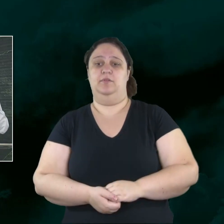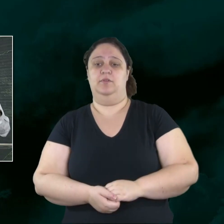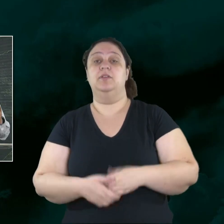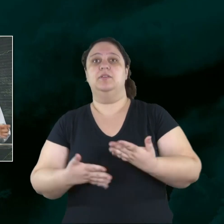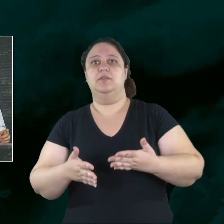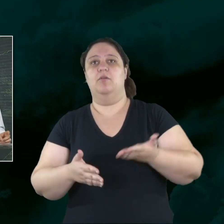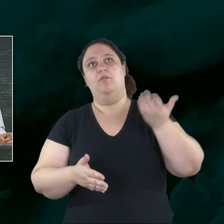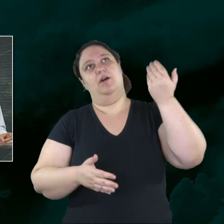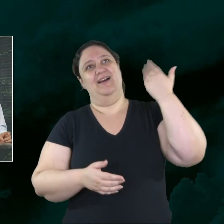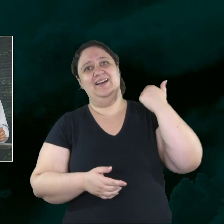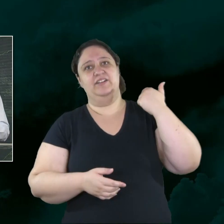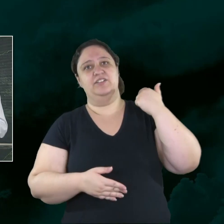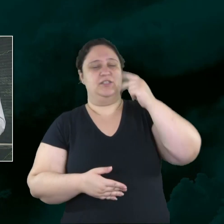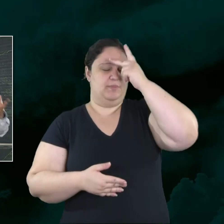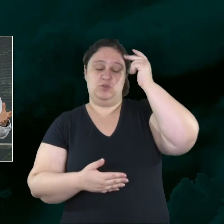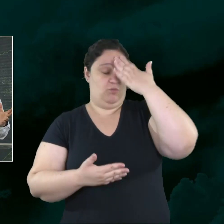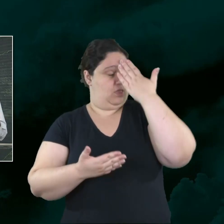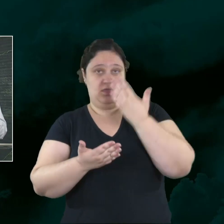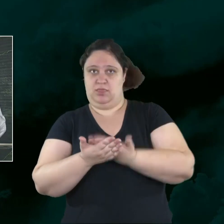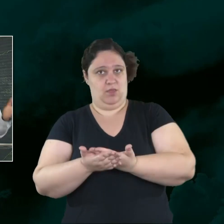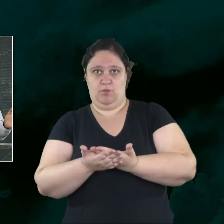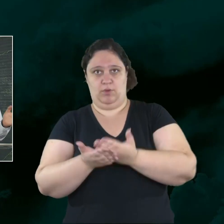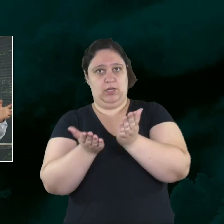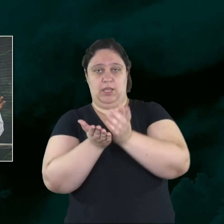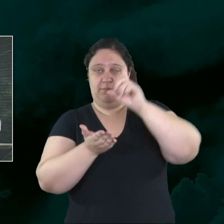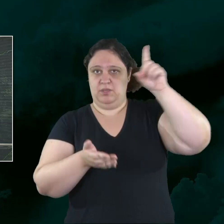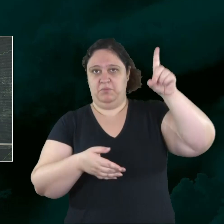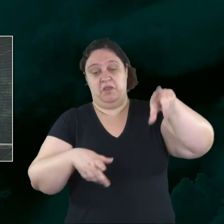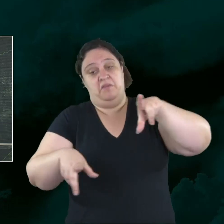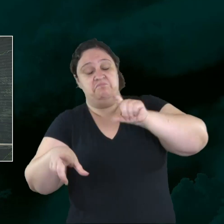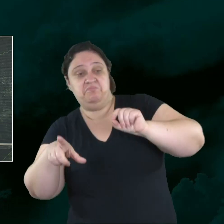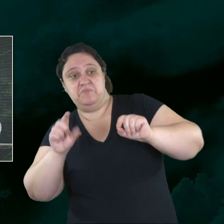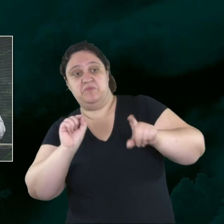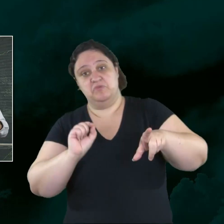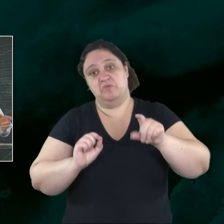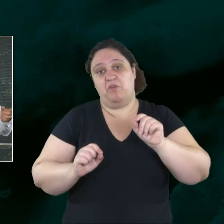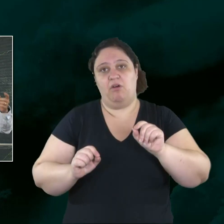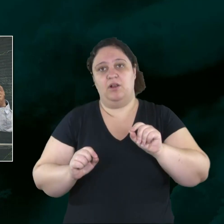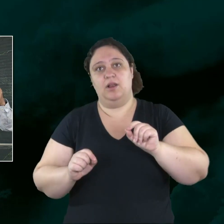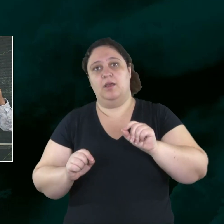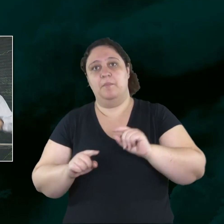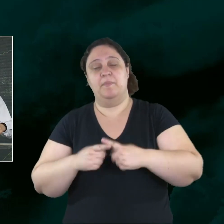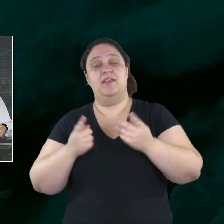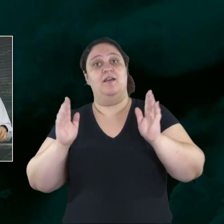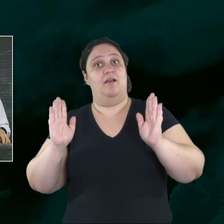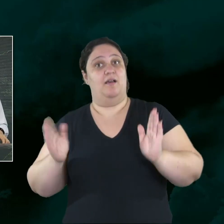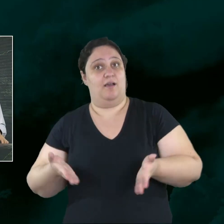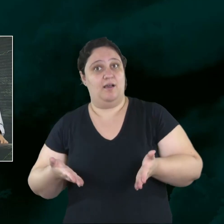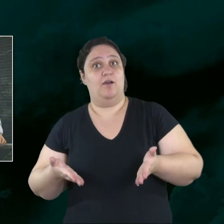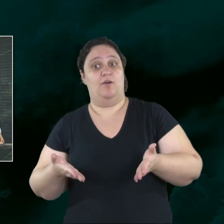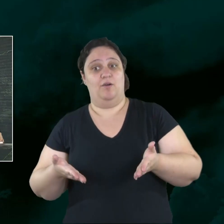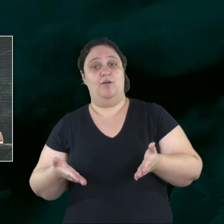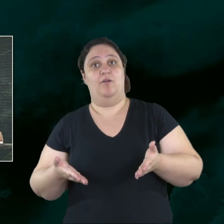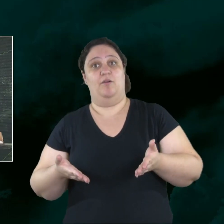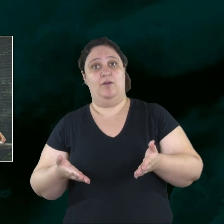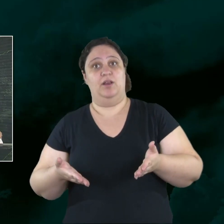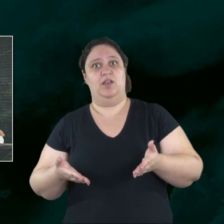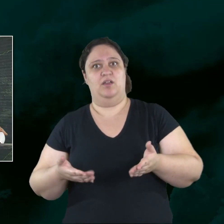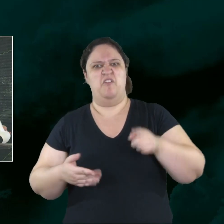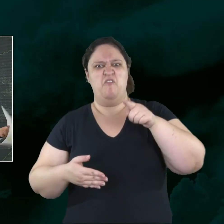crer na Bíblia era uma opção. Você pode crer ou não pode não crer, mas hoje chega a